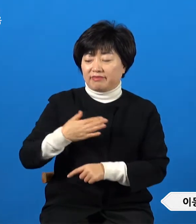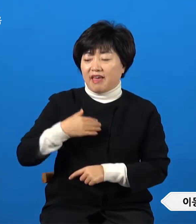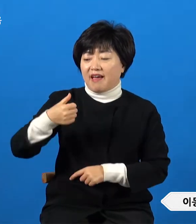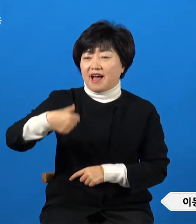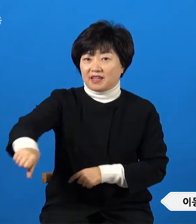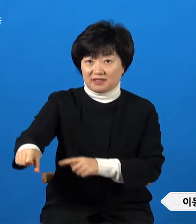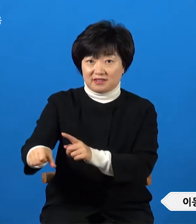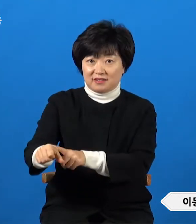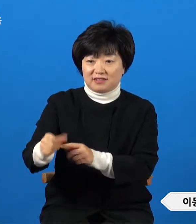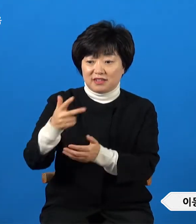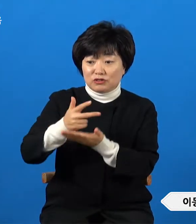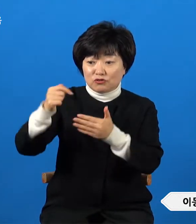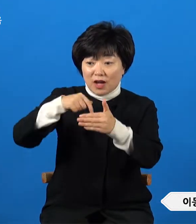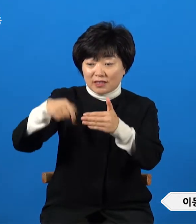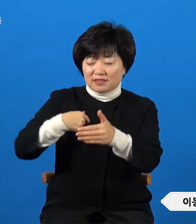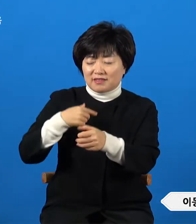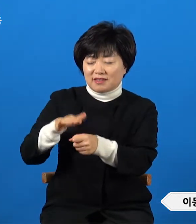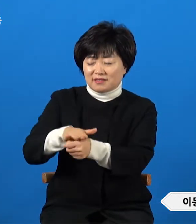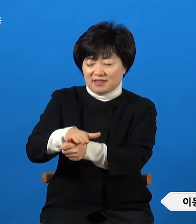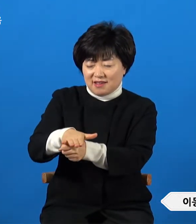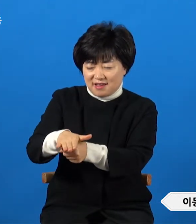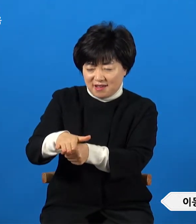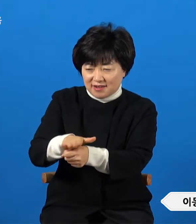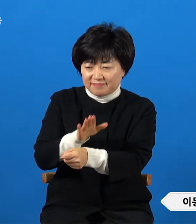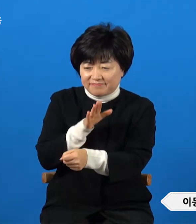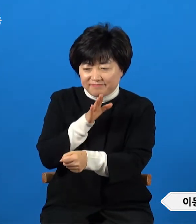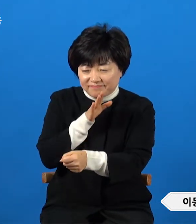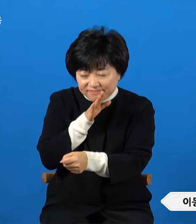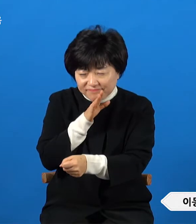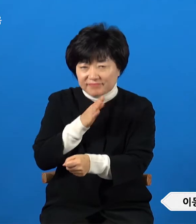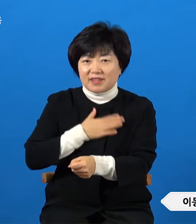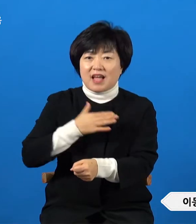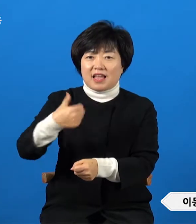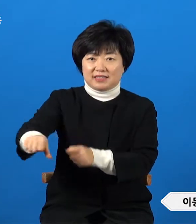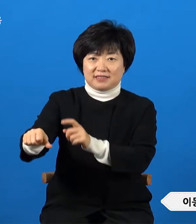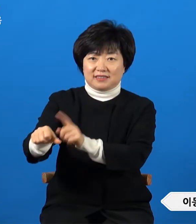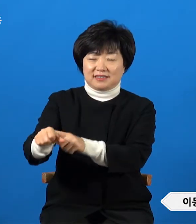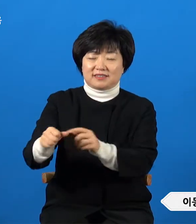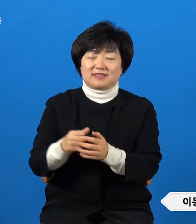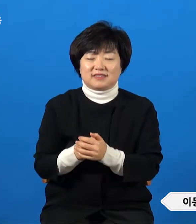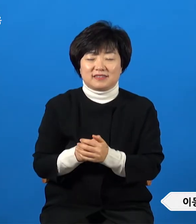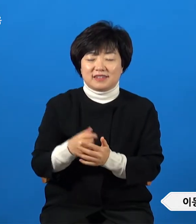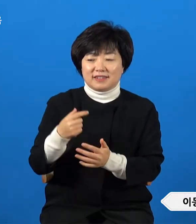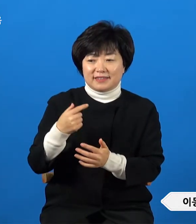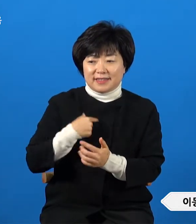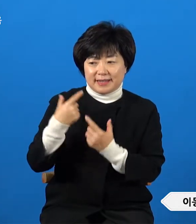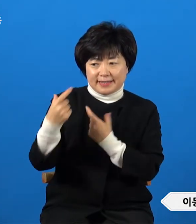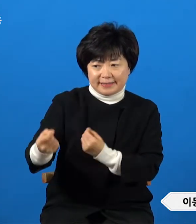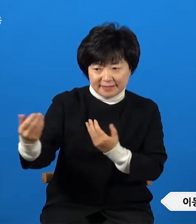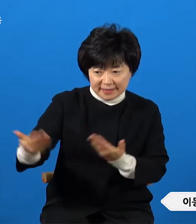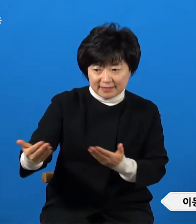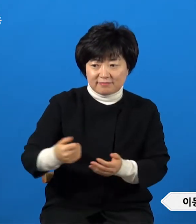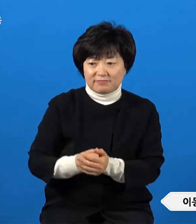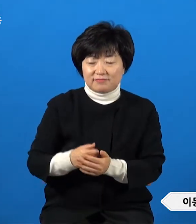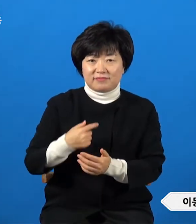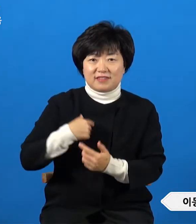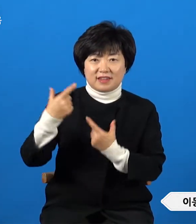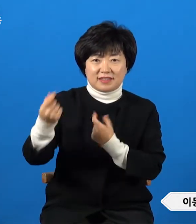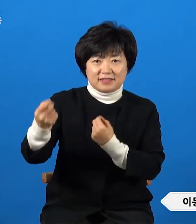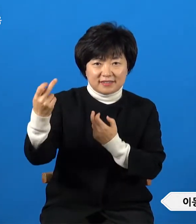주 안에서 사랑하고 신실한 아들. 혹은 나의 동역자, 이렇게 말합니다. 혹은 나의